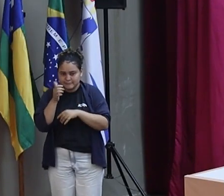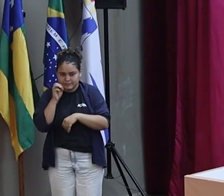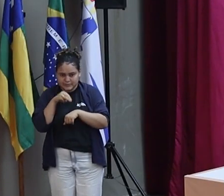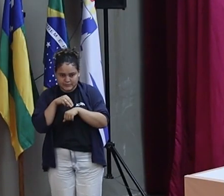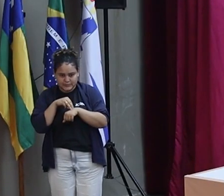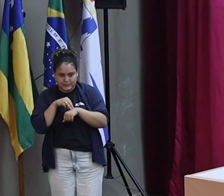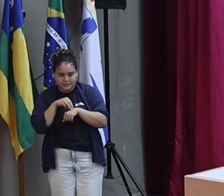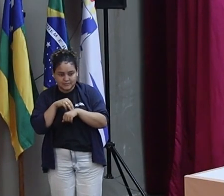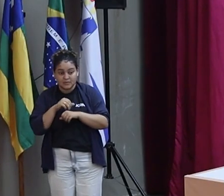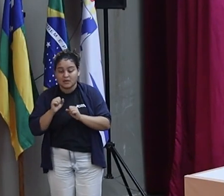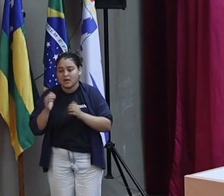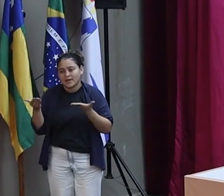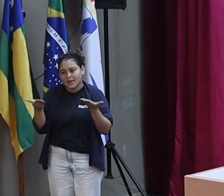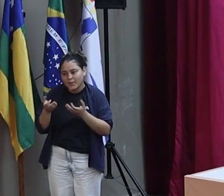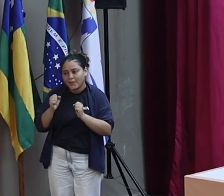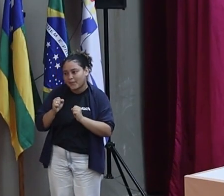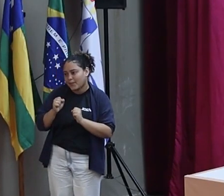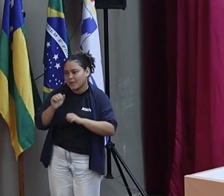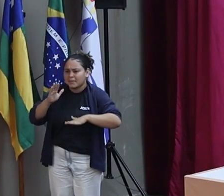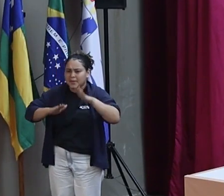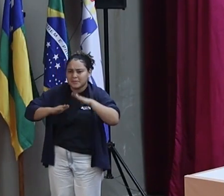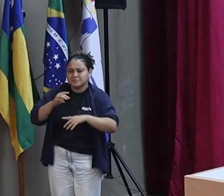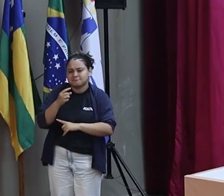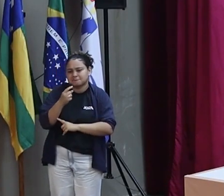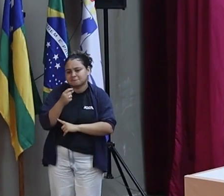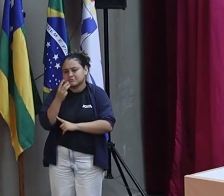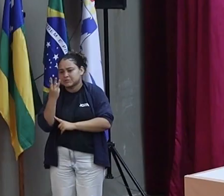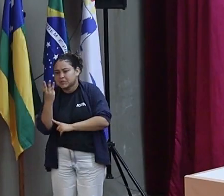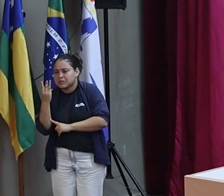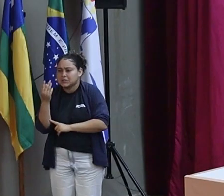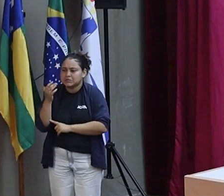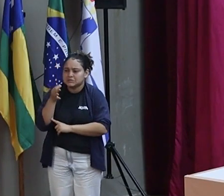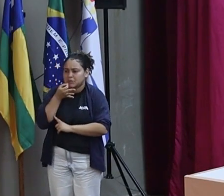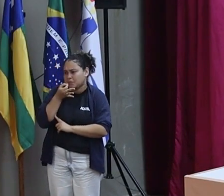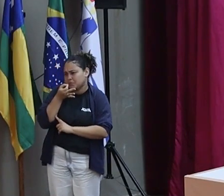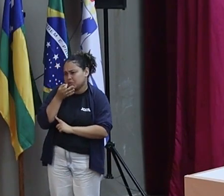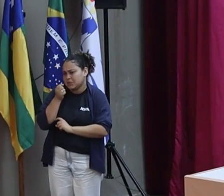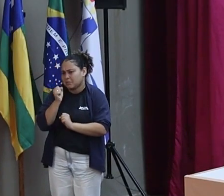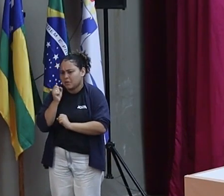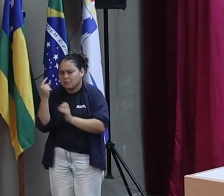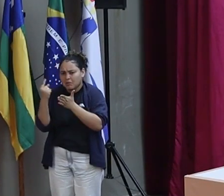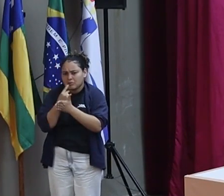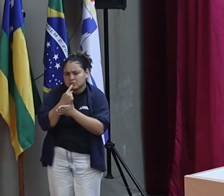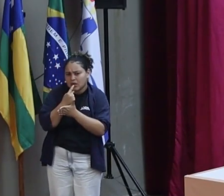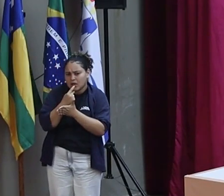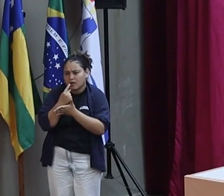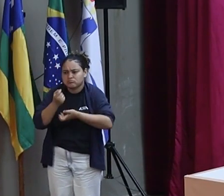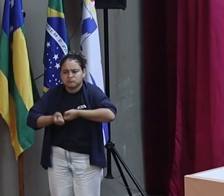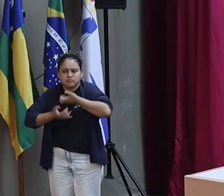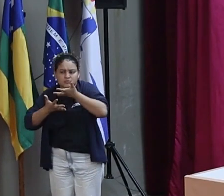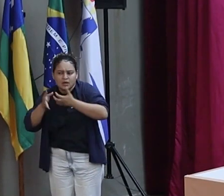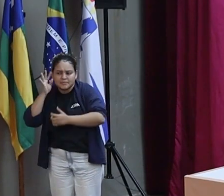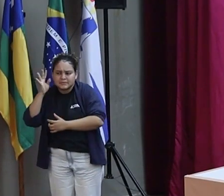que tenhamos uma rodada de talvez 3 manifestações, que podem ser perguntas, reflexões, um poema, né,